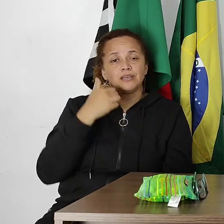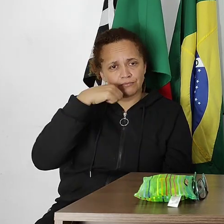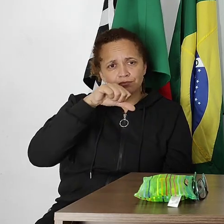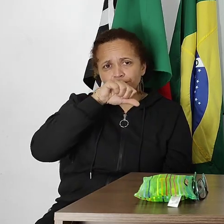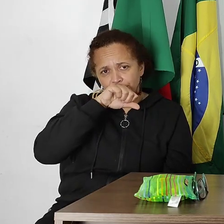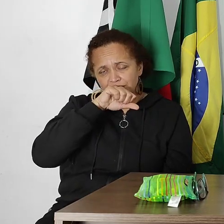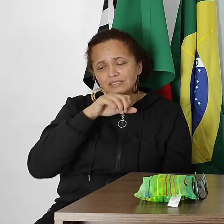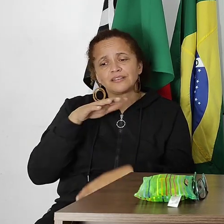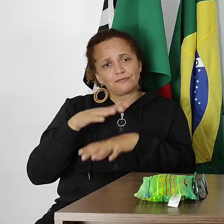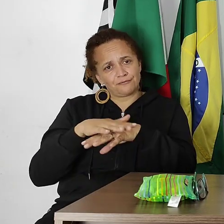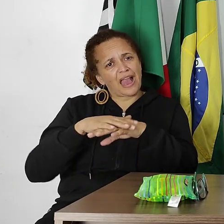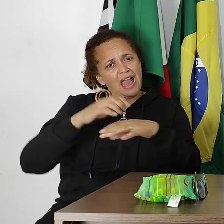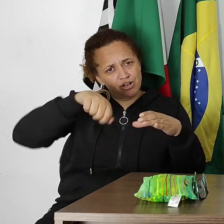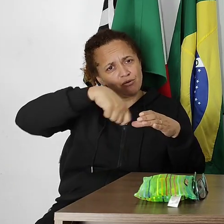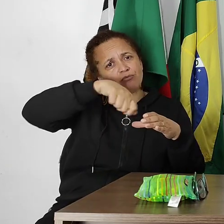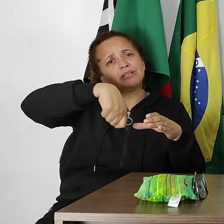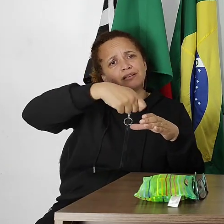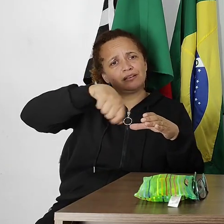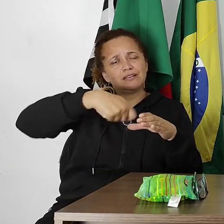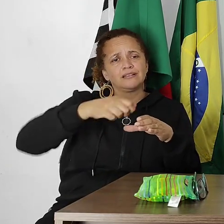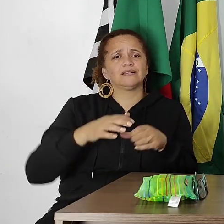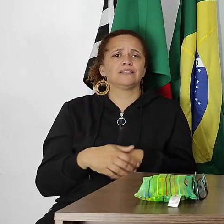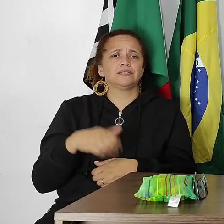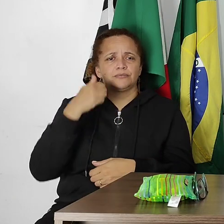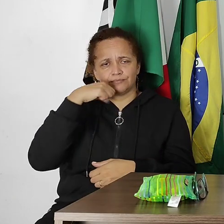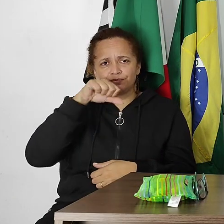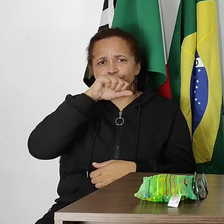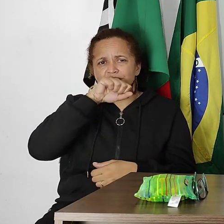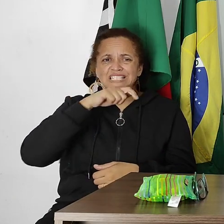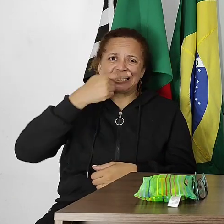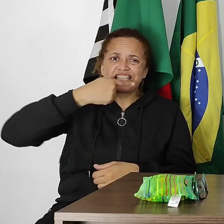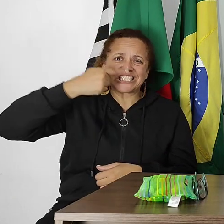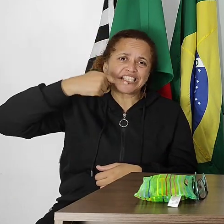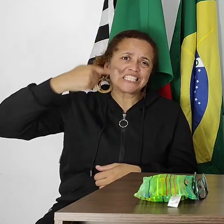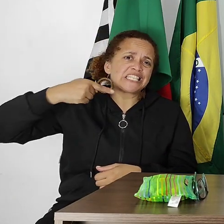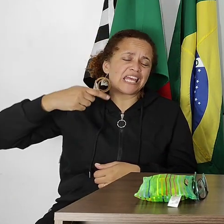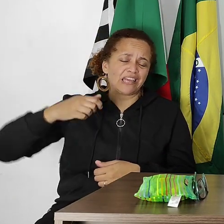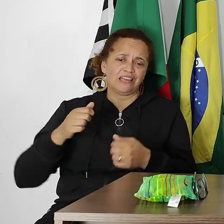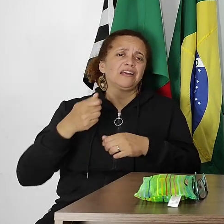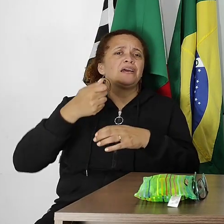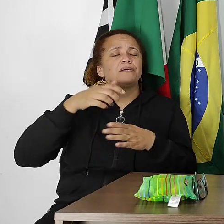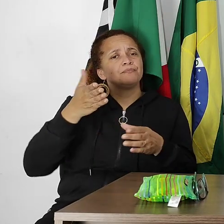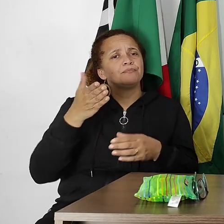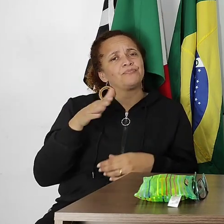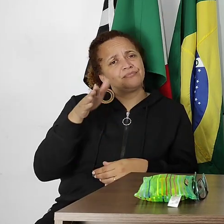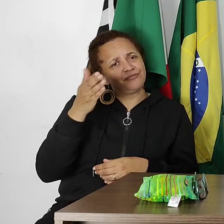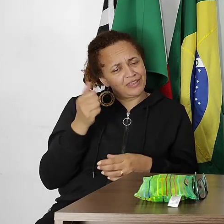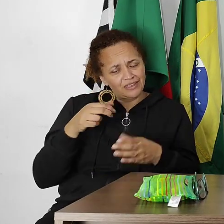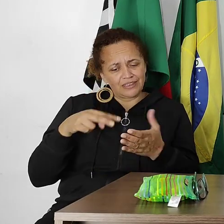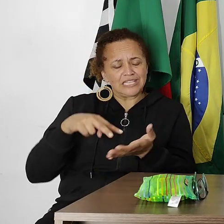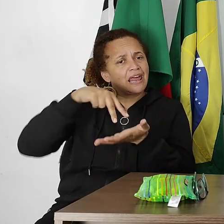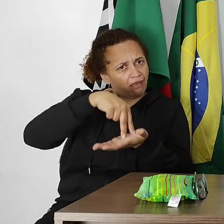para nós. Levanta, mãe, vai tomar banho, vai escovar o dente. Levanta, mãe, para de chorar.